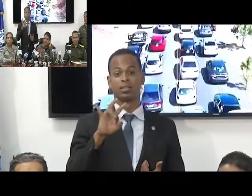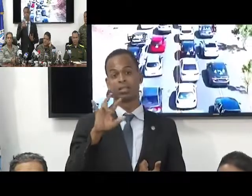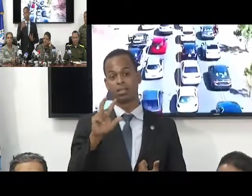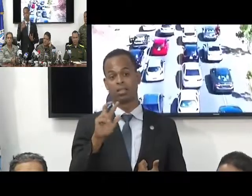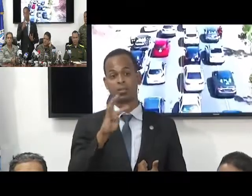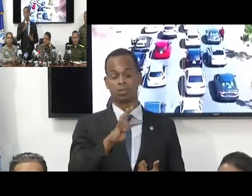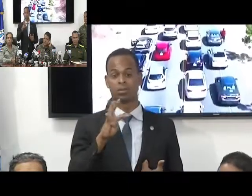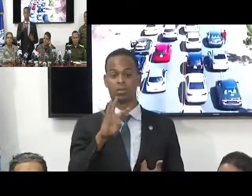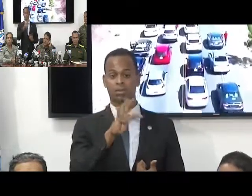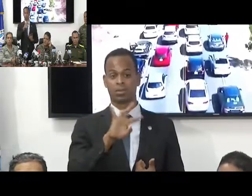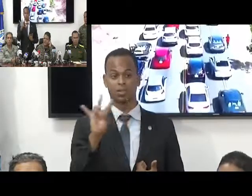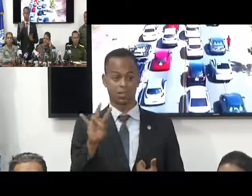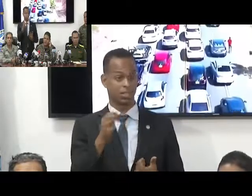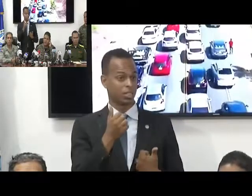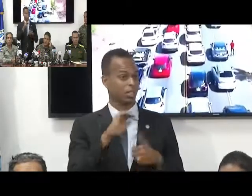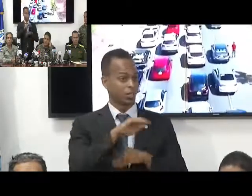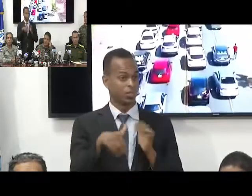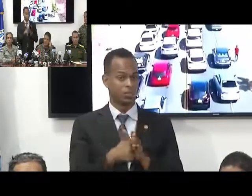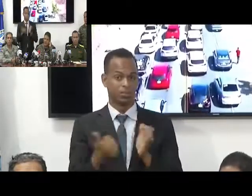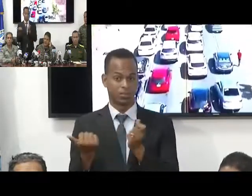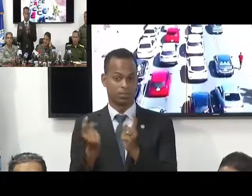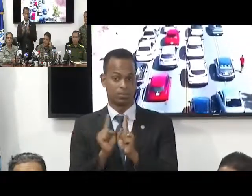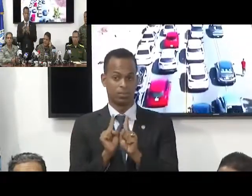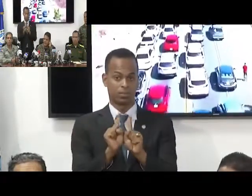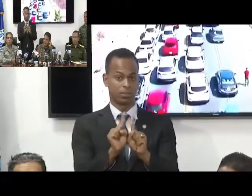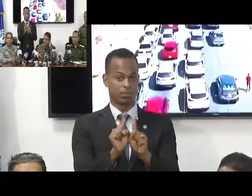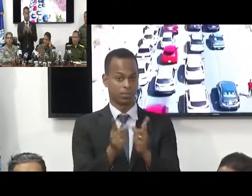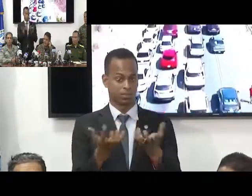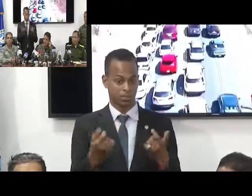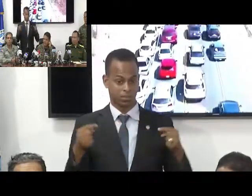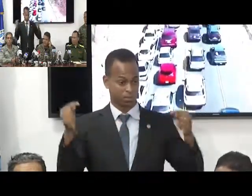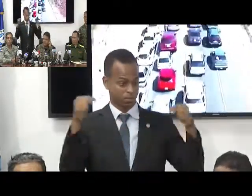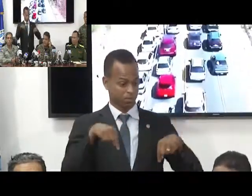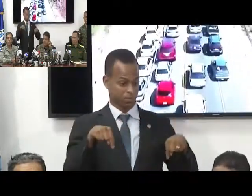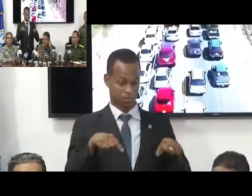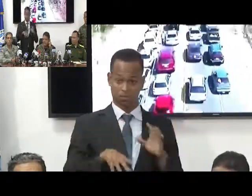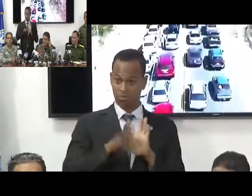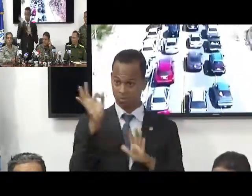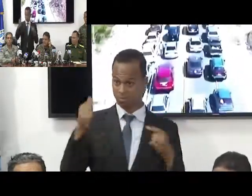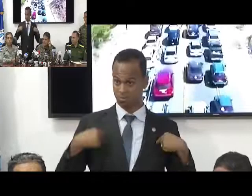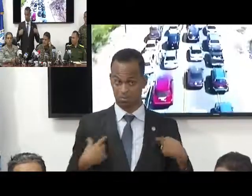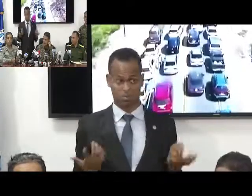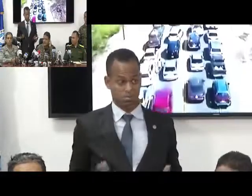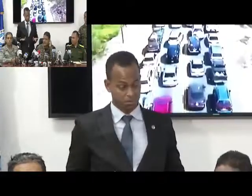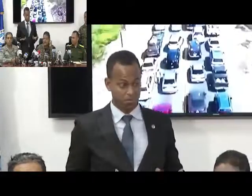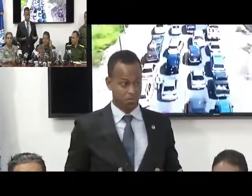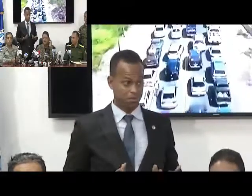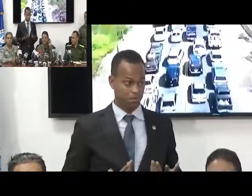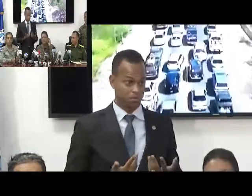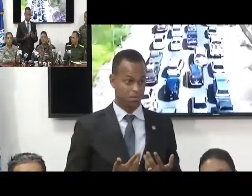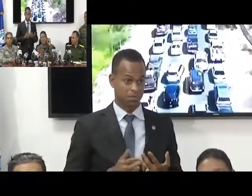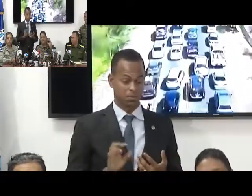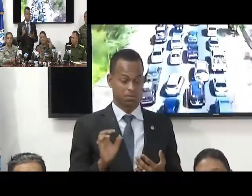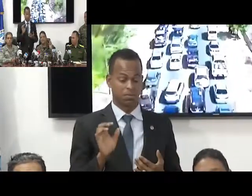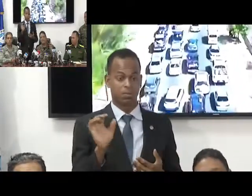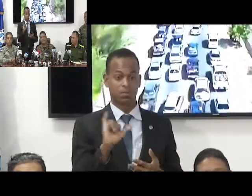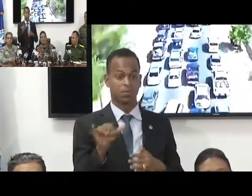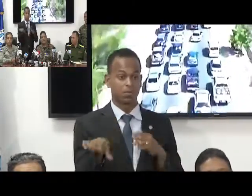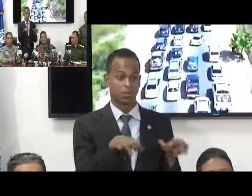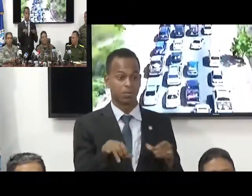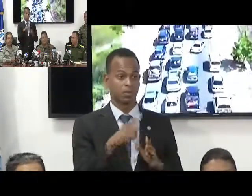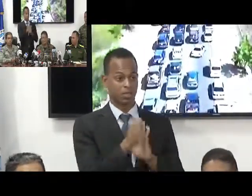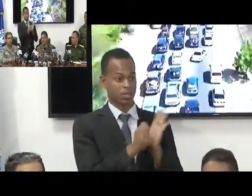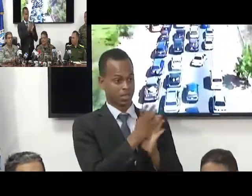809-773-4447, y todo el que quiso acompañarme en los recorridos o el que quería venir aquí, me encontraba. Y el operativo